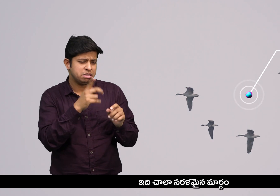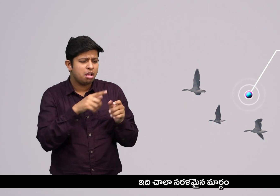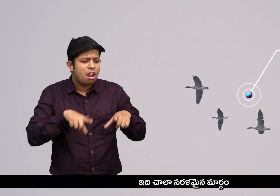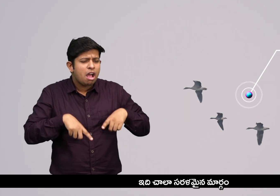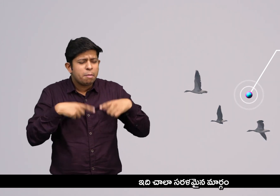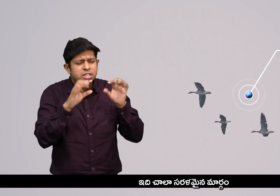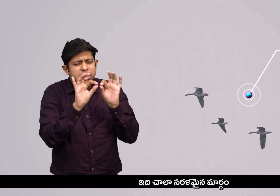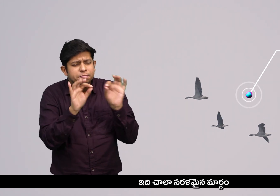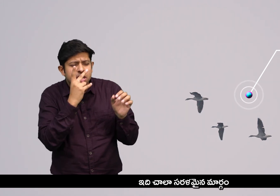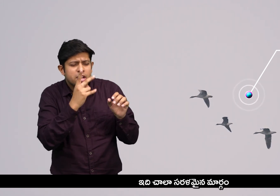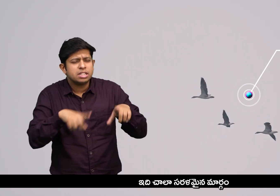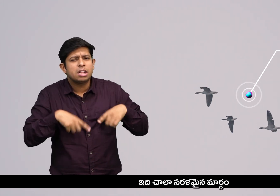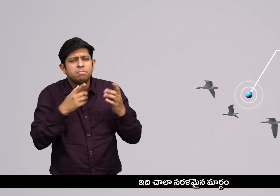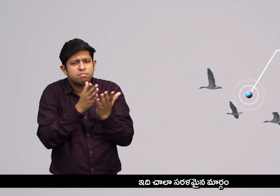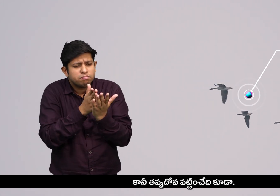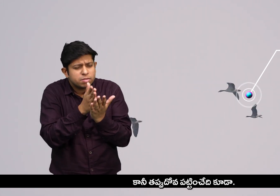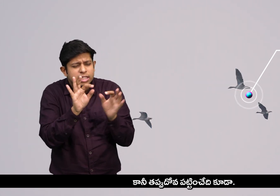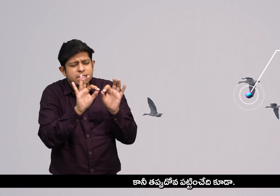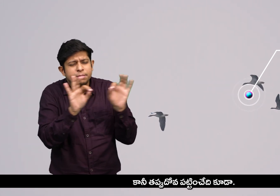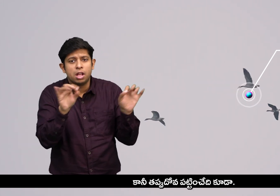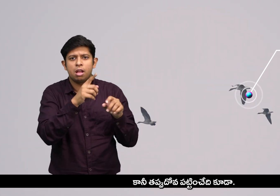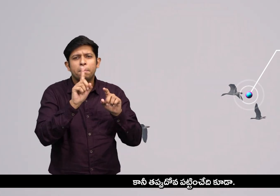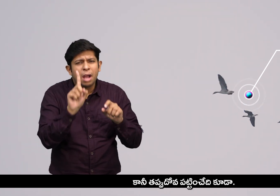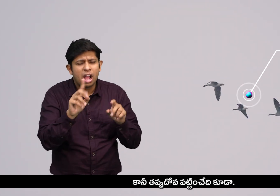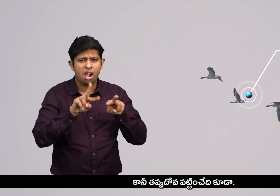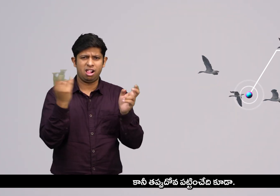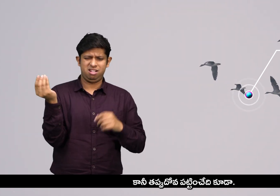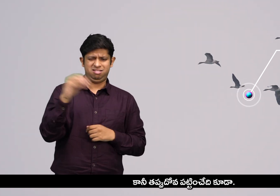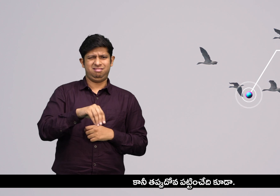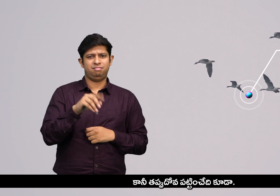ఇది చాలా సరళమైన మార్గం, కానీ తప్పుదోవ పట్టించేది కూడా.